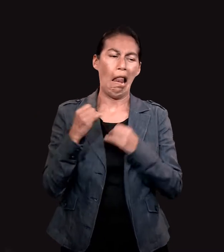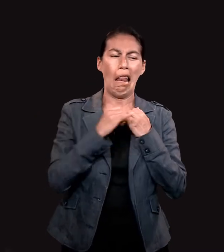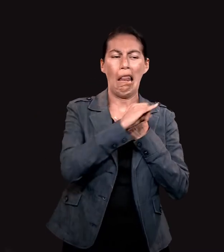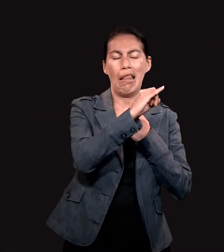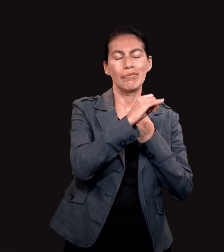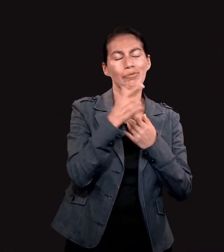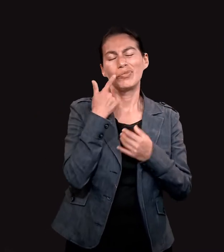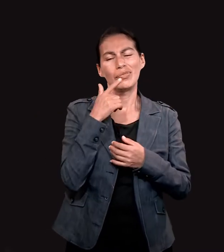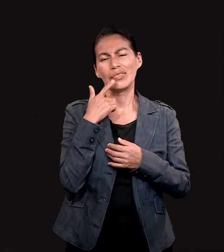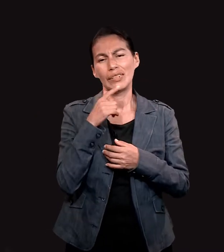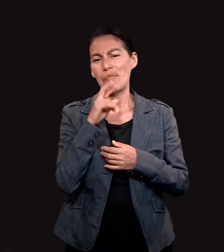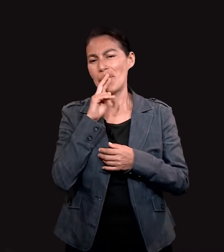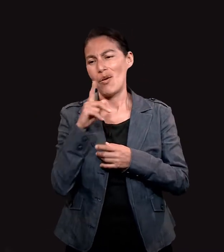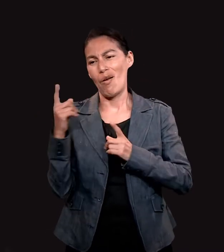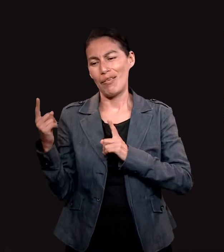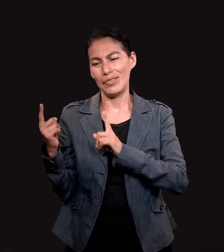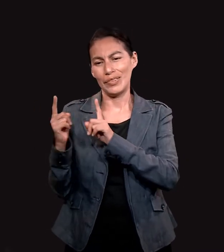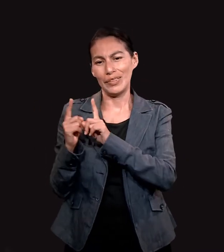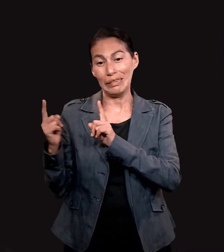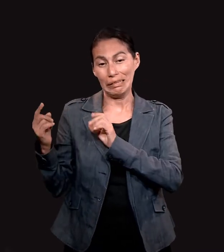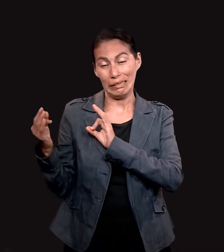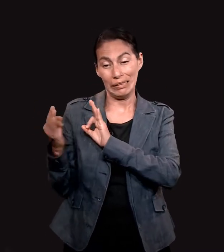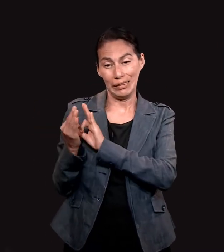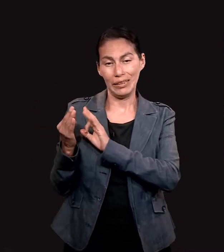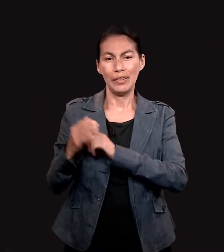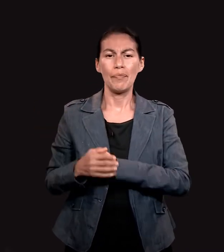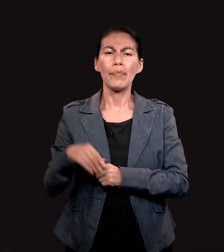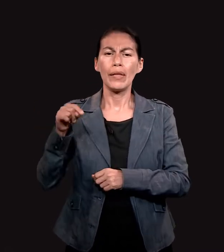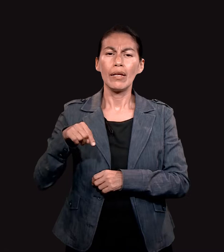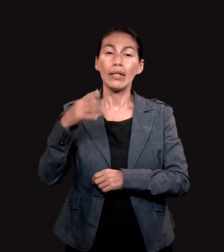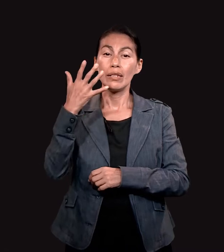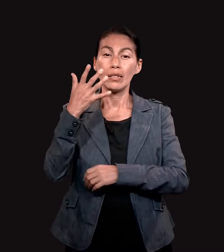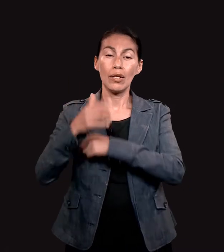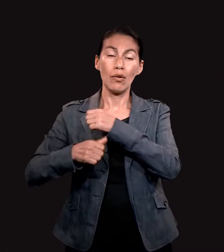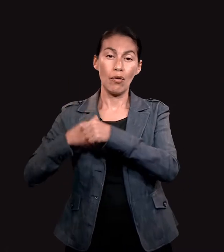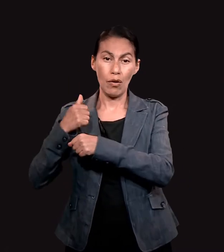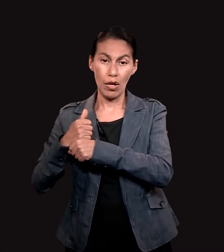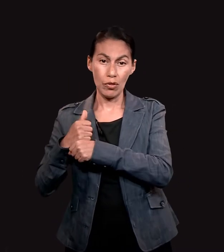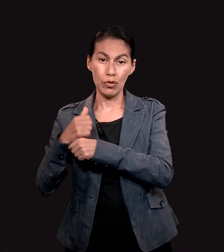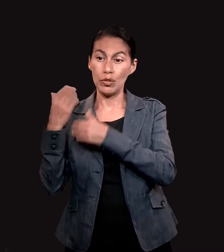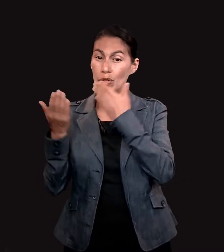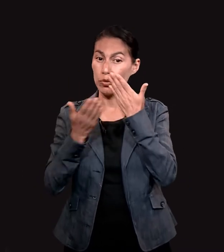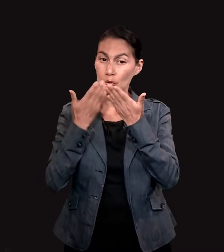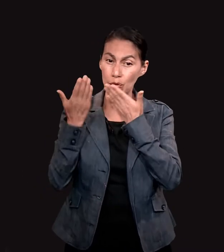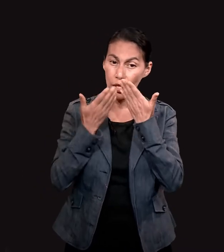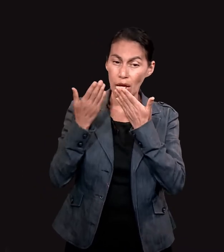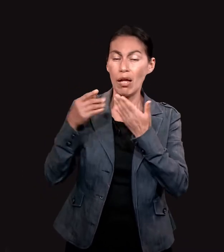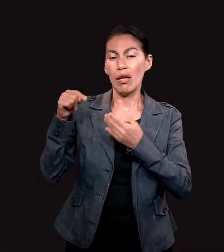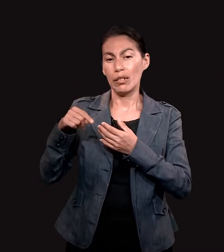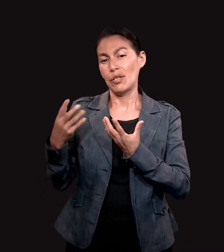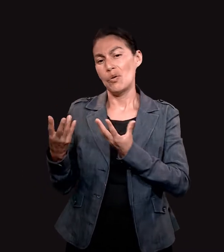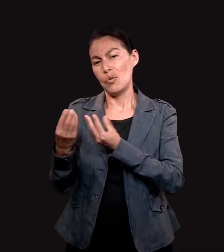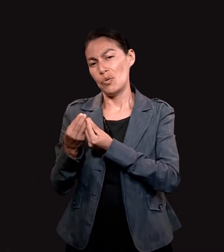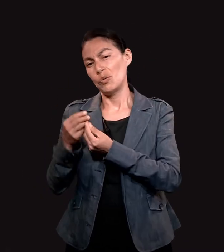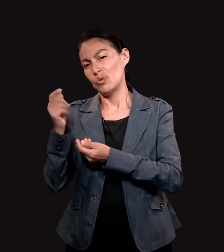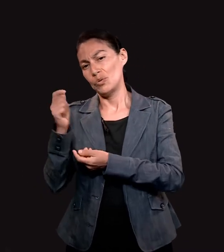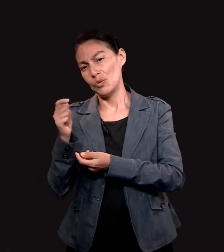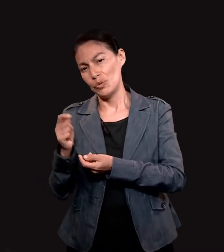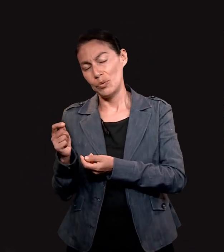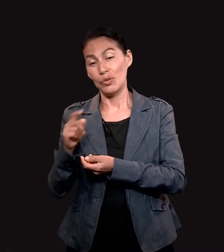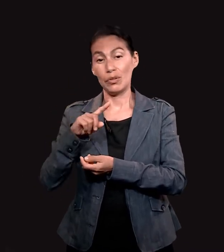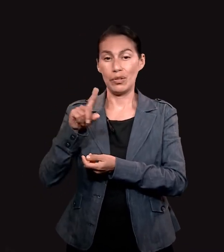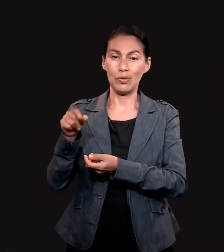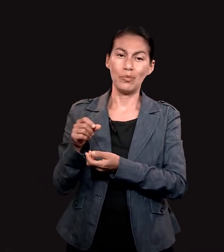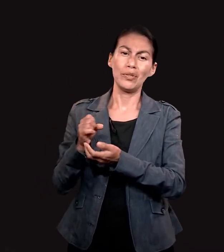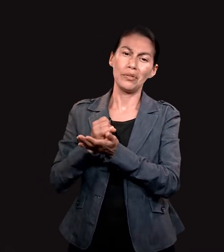distancia. Y pues ahora ha sido nuestro círculo, por 5 años fue nuestro círculo, el estudiar, el estar acá. Y